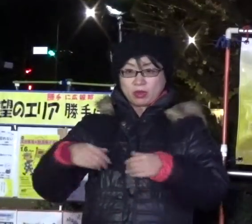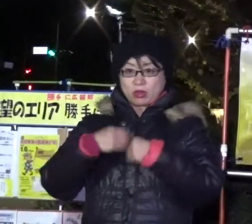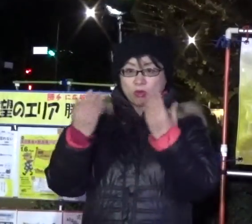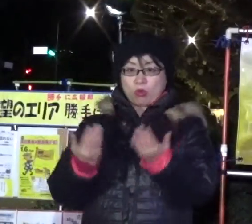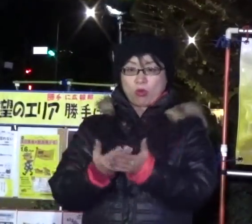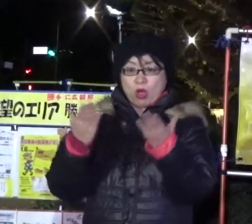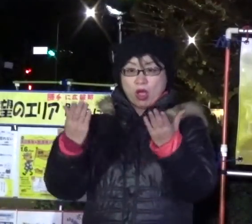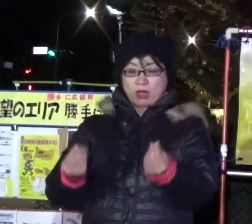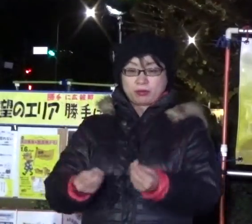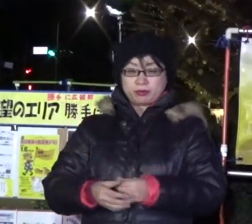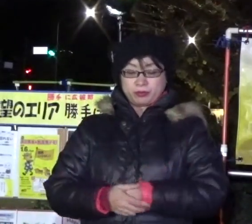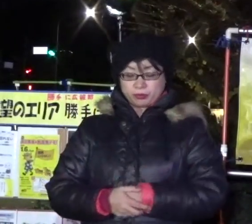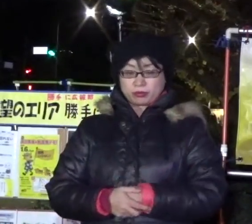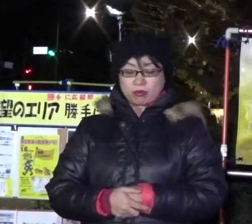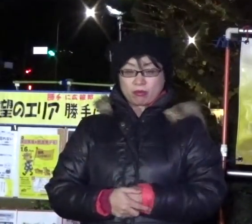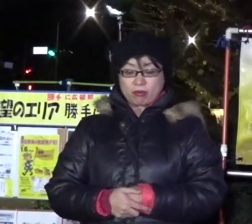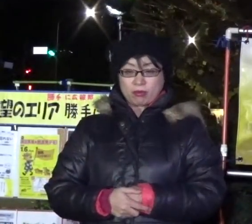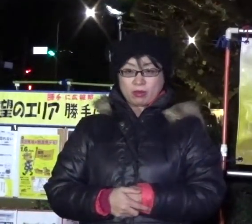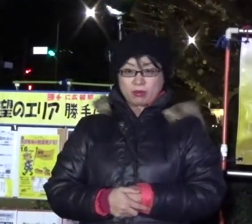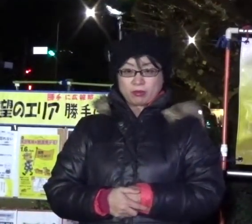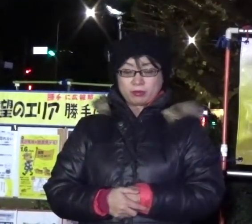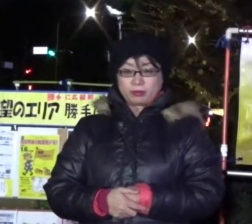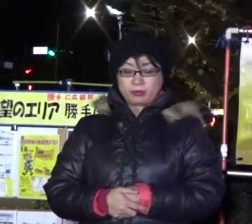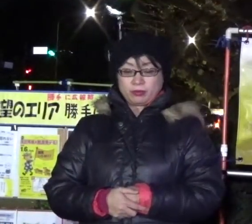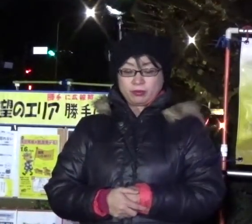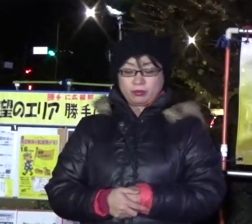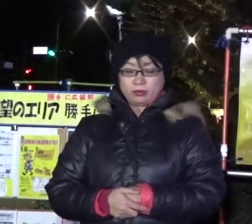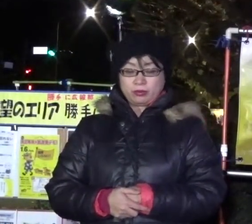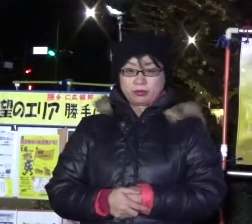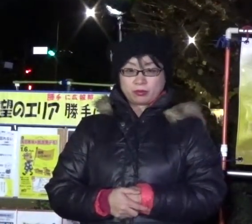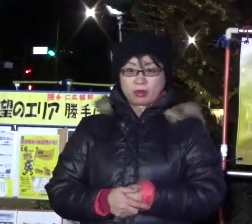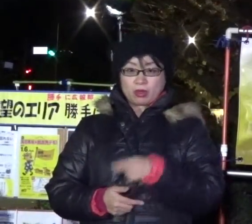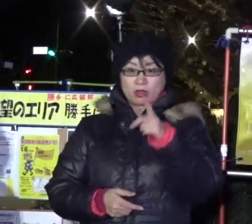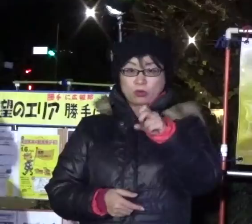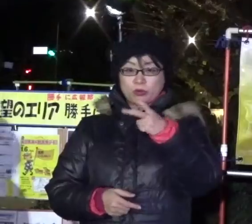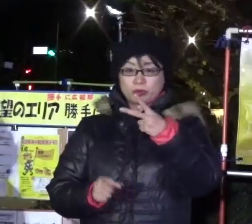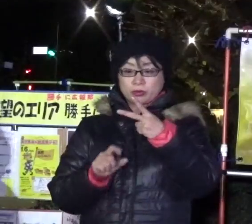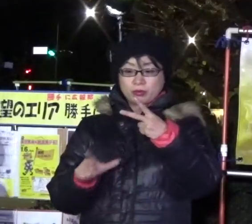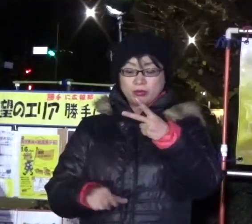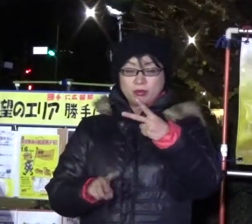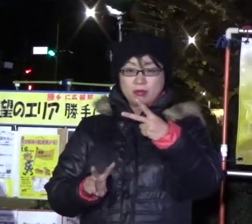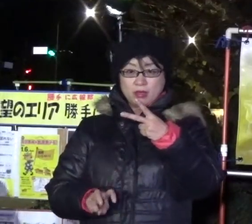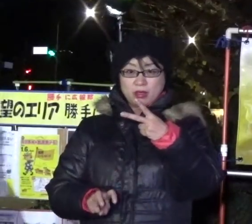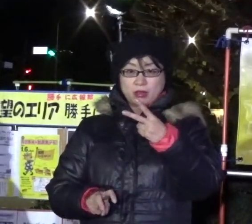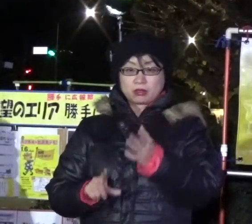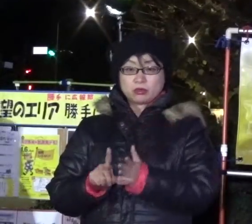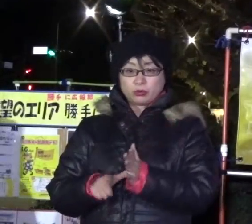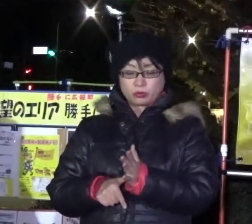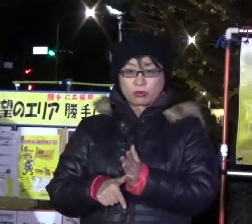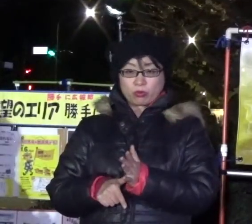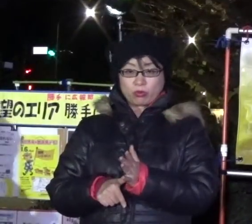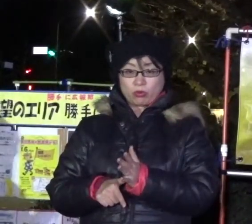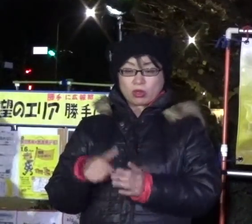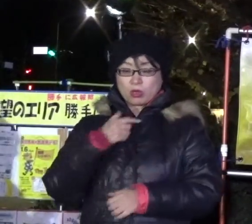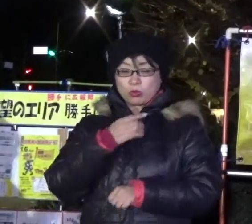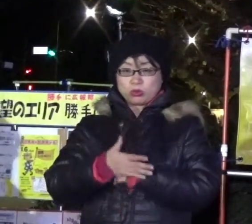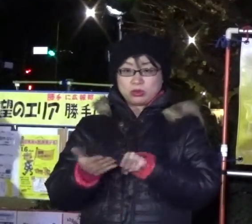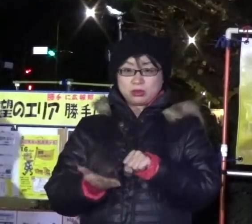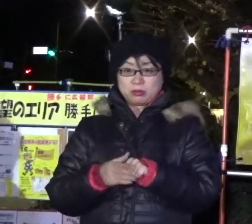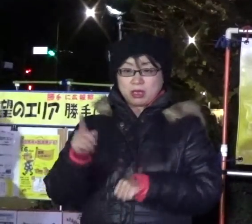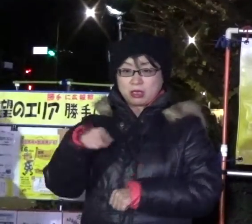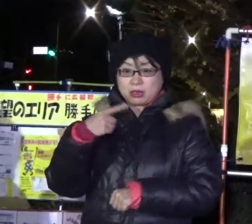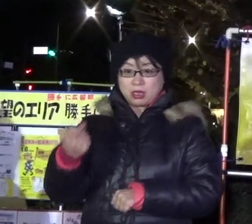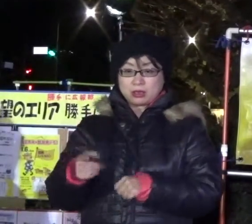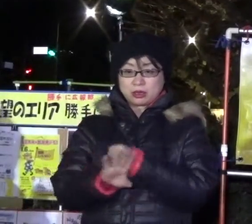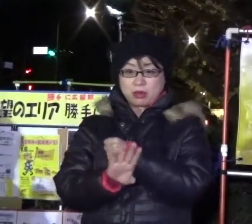まで残り32体です。で、あと12月20日時点の福島第一原発の汚染水の数